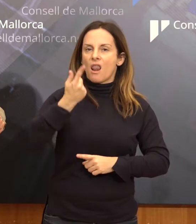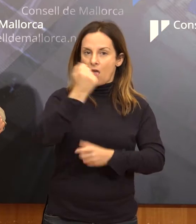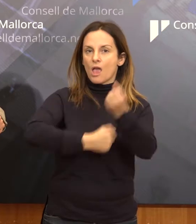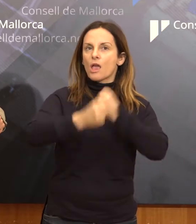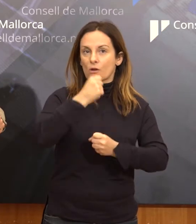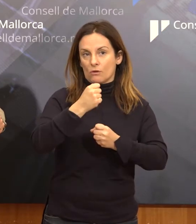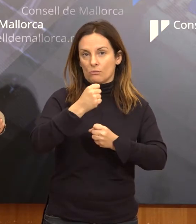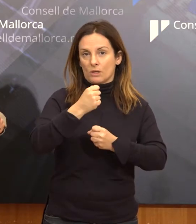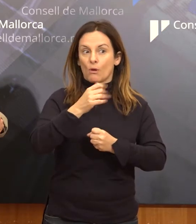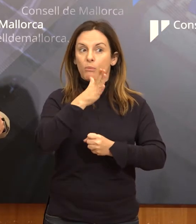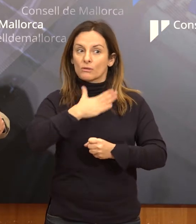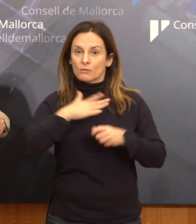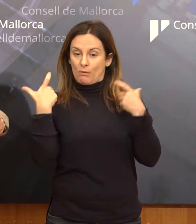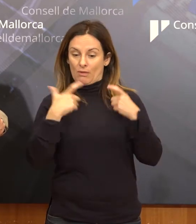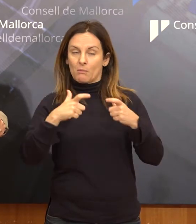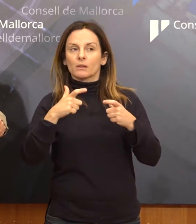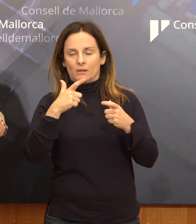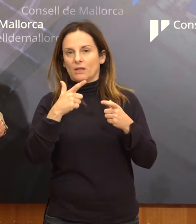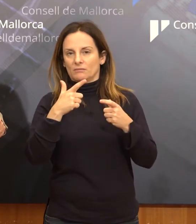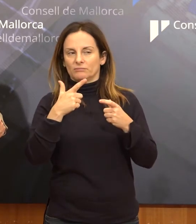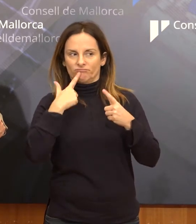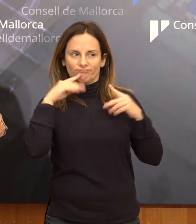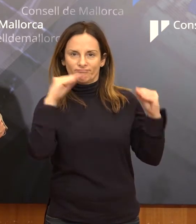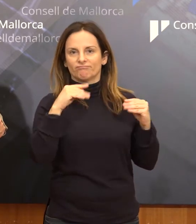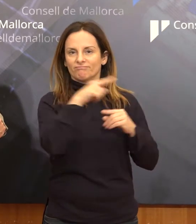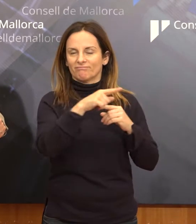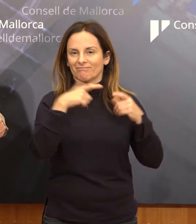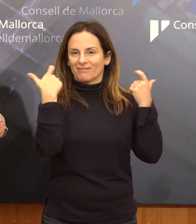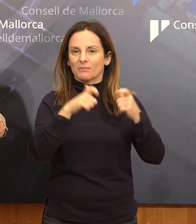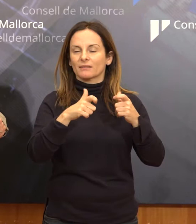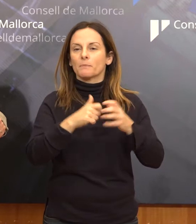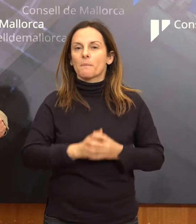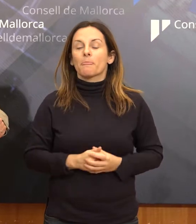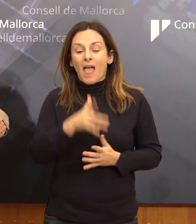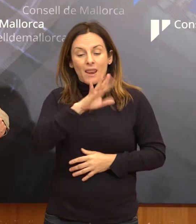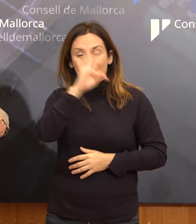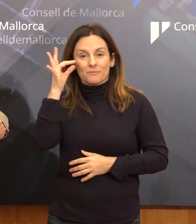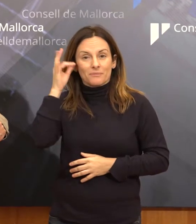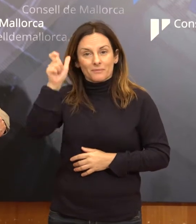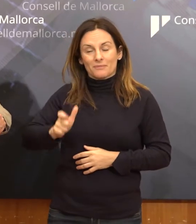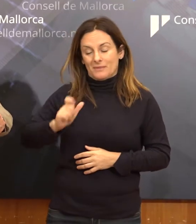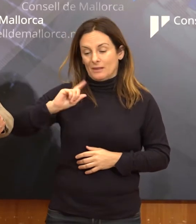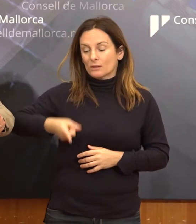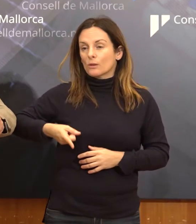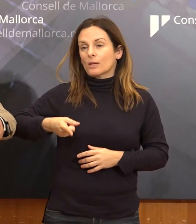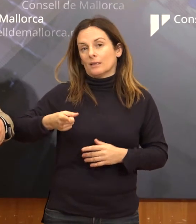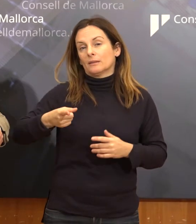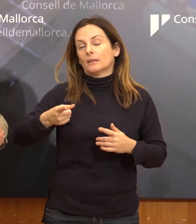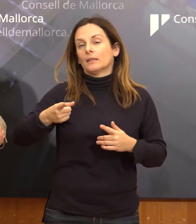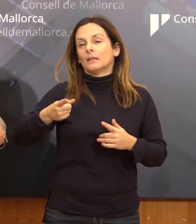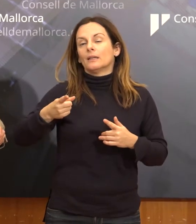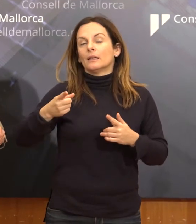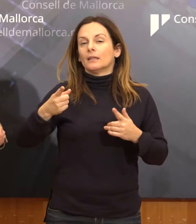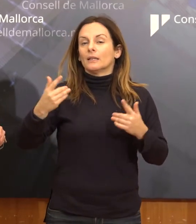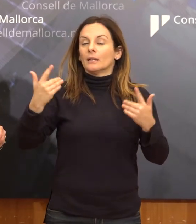un volante que a continuación su directorio en su promoción económica turismo y artesanía al explicar a un